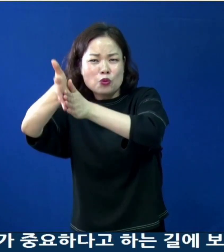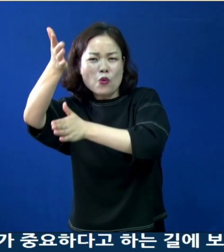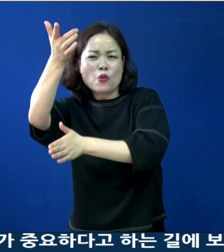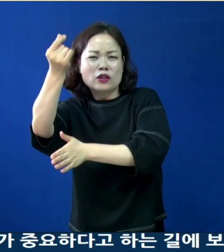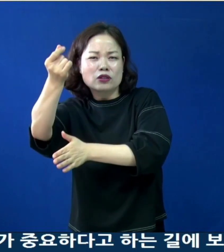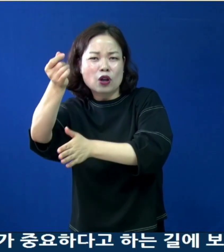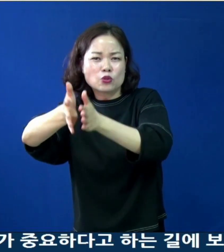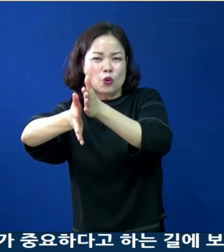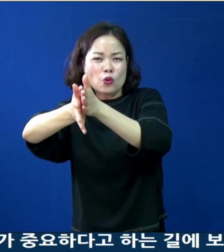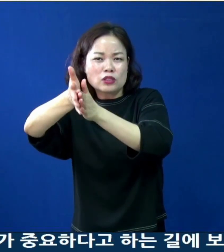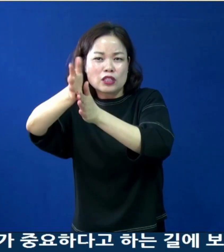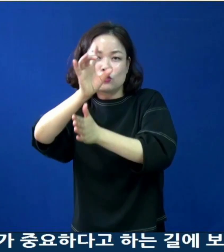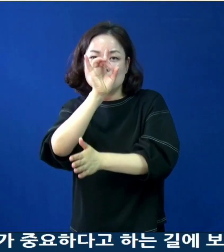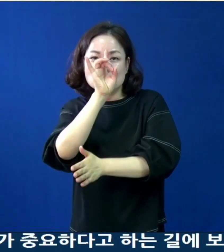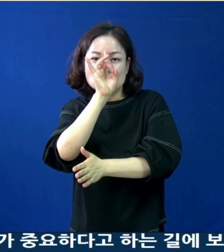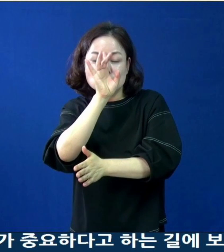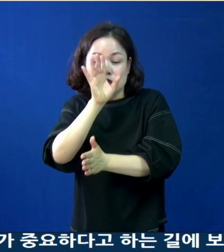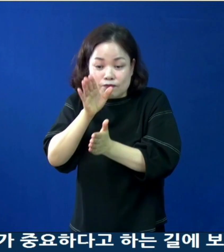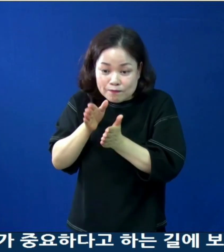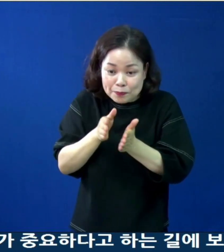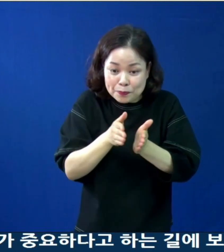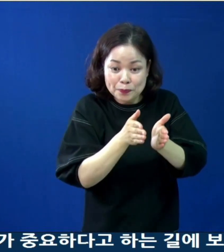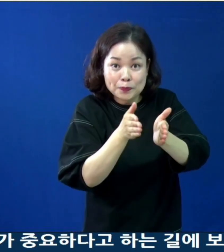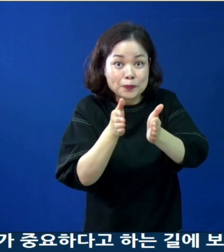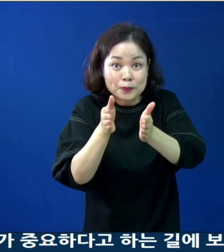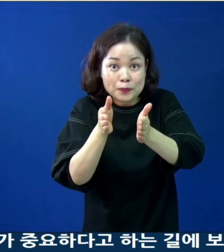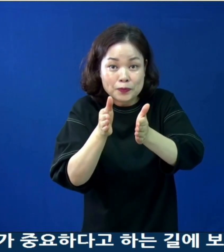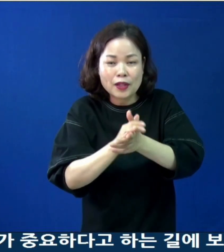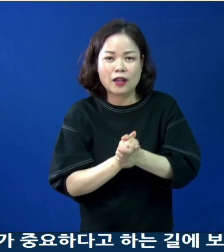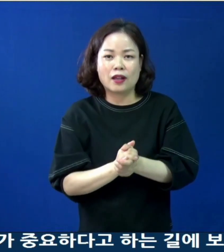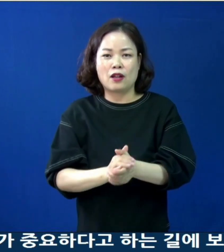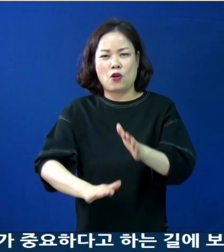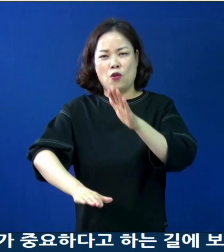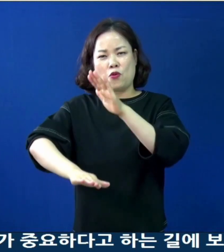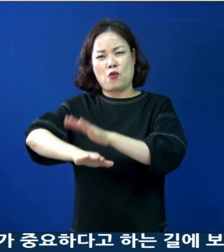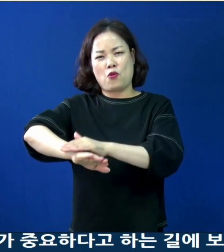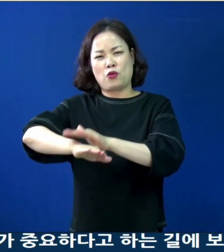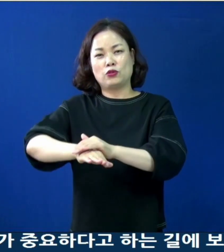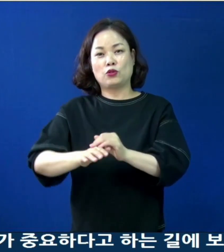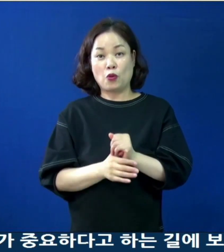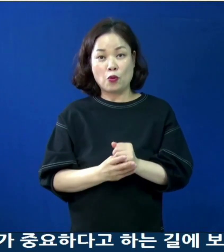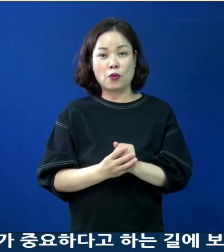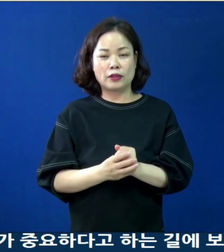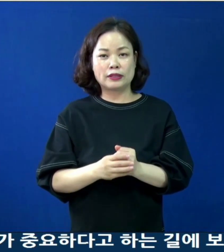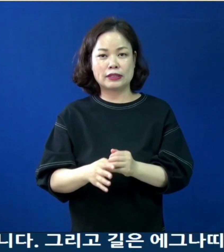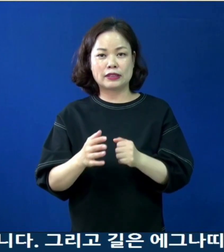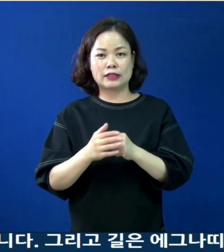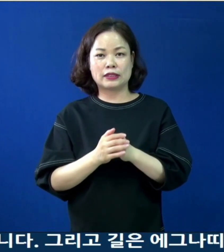도시 한가운데로 이제 길이 지나고 있는데 그 오른쪽으로 보면 거기에